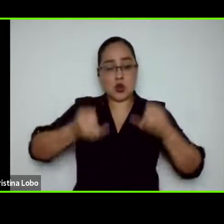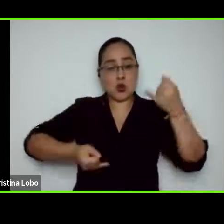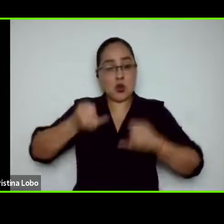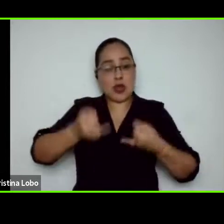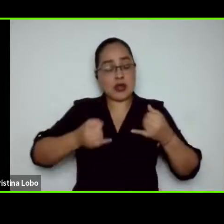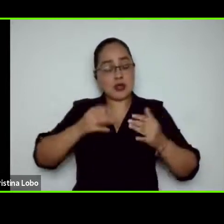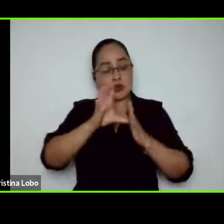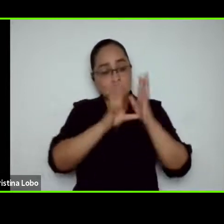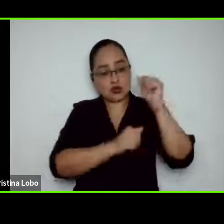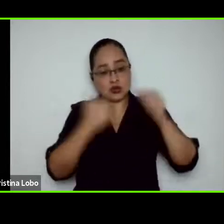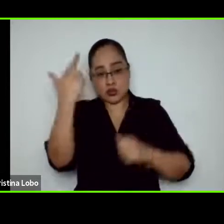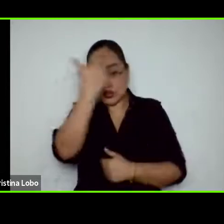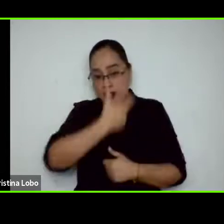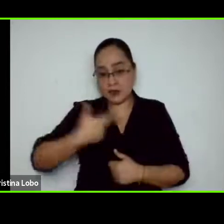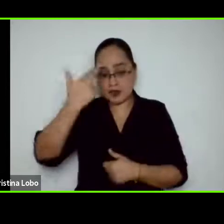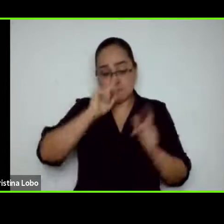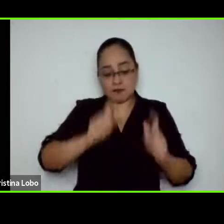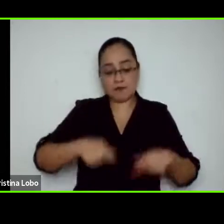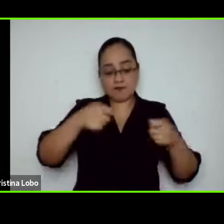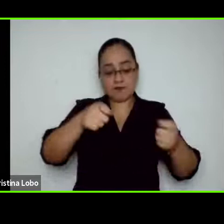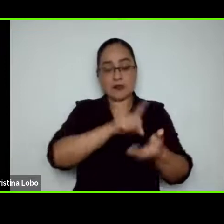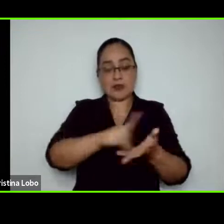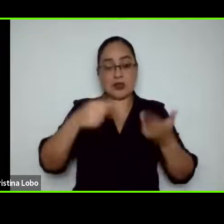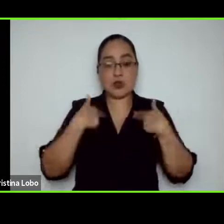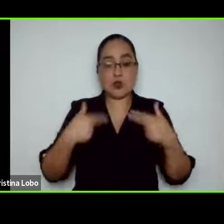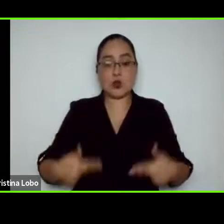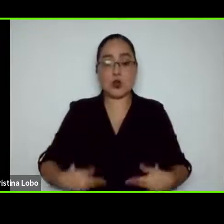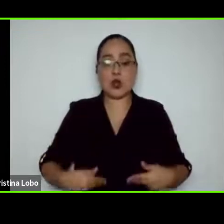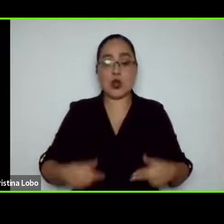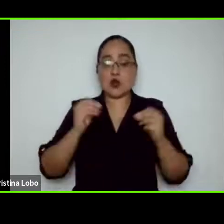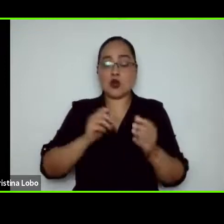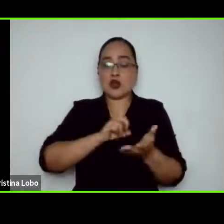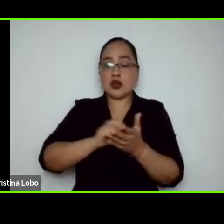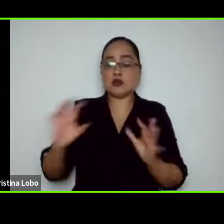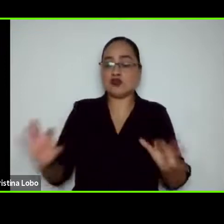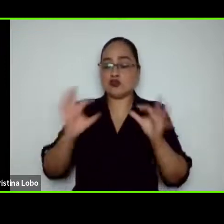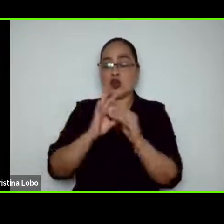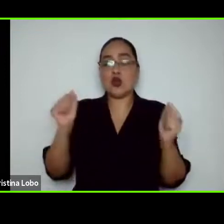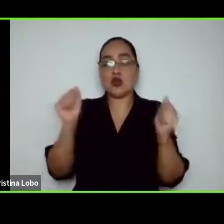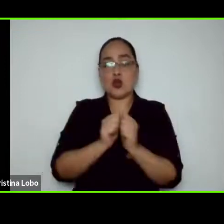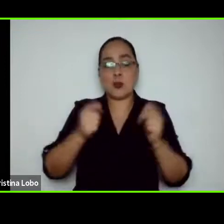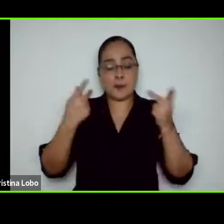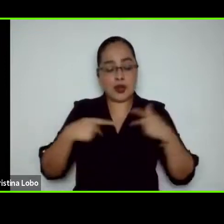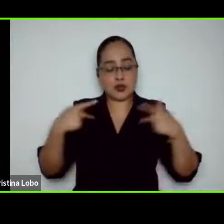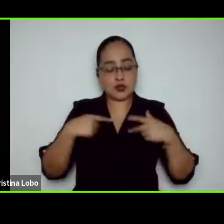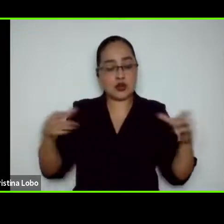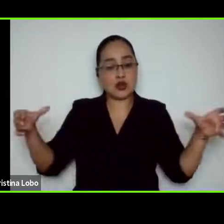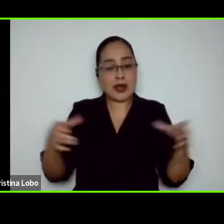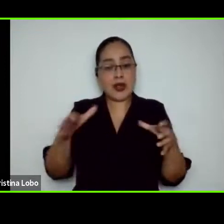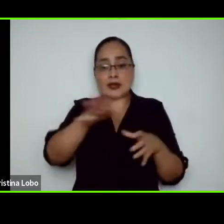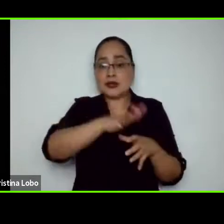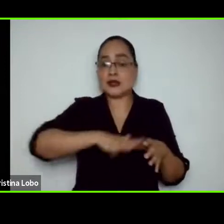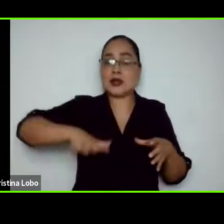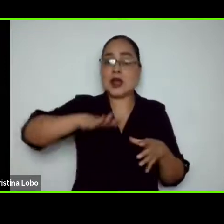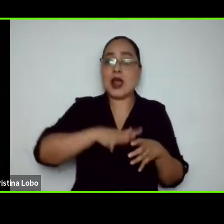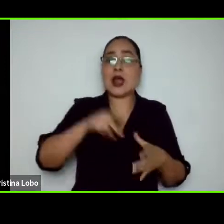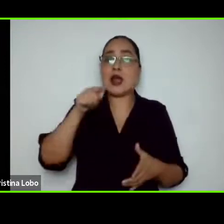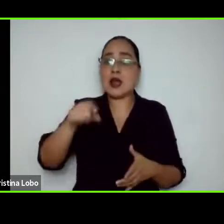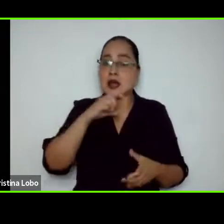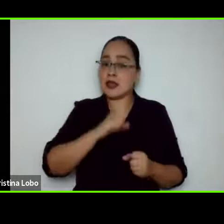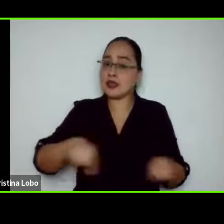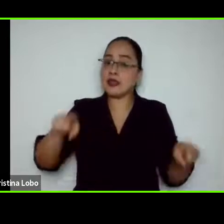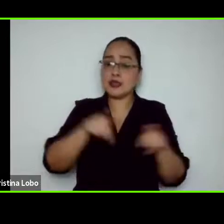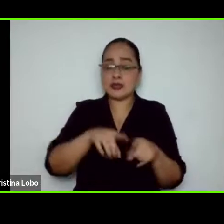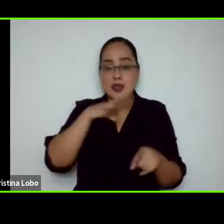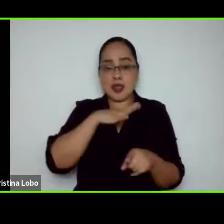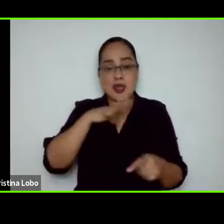función garantizar los derechos humanos o los derechos fundamentales frente a las mayorías representativas y además tienen la obligación de garantizar o